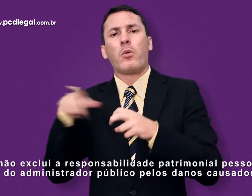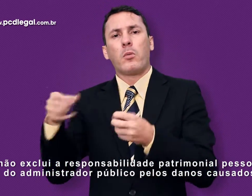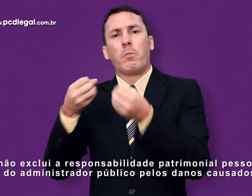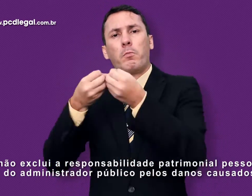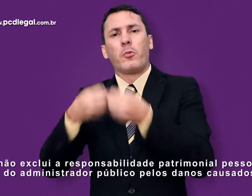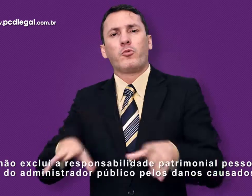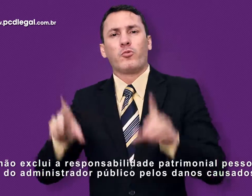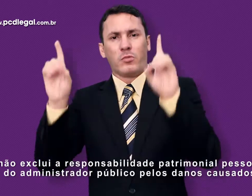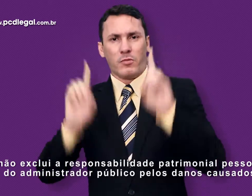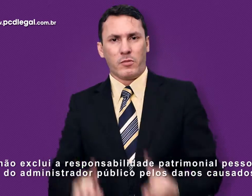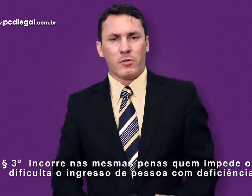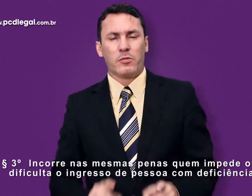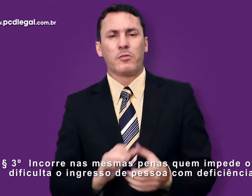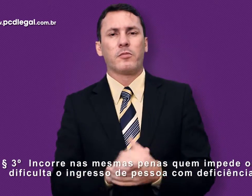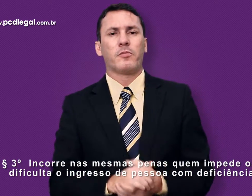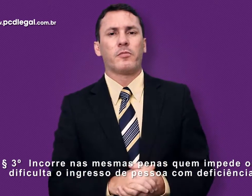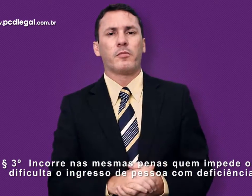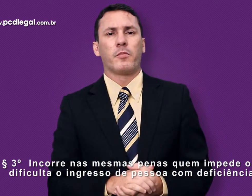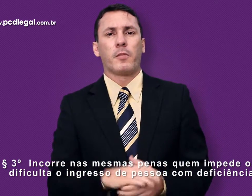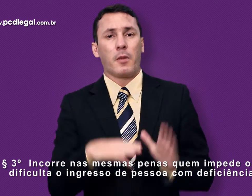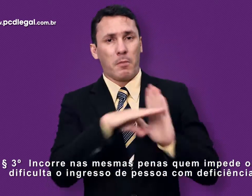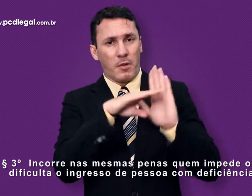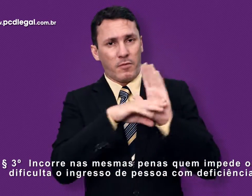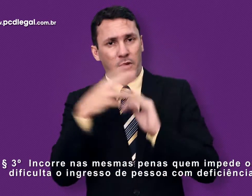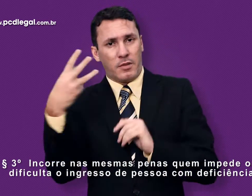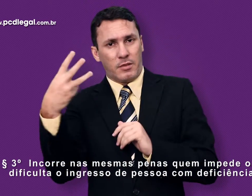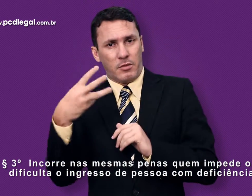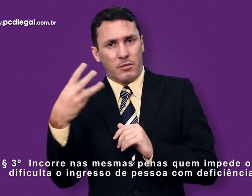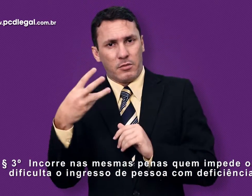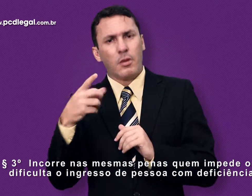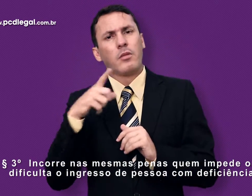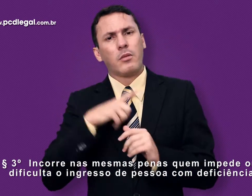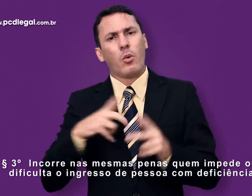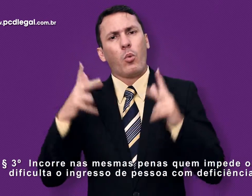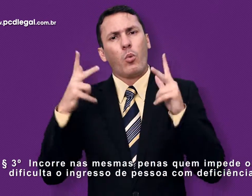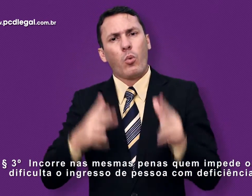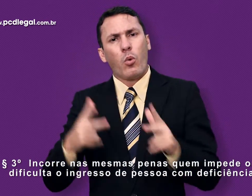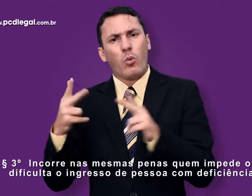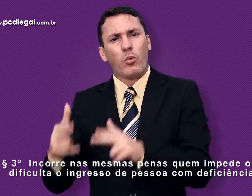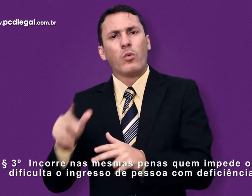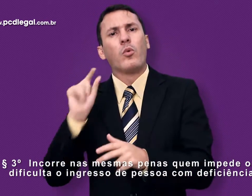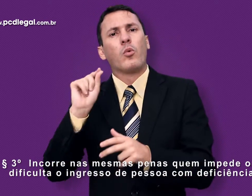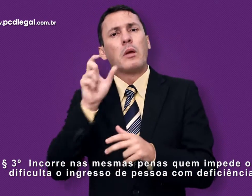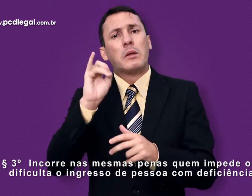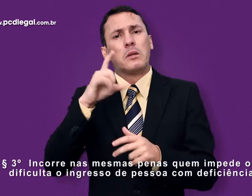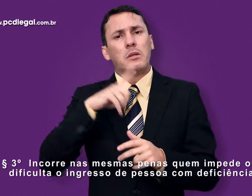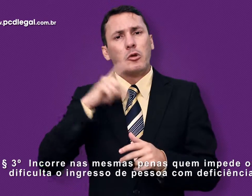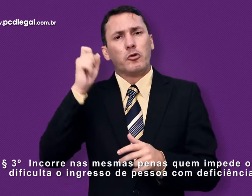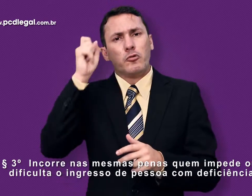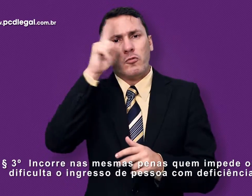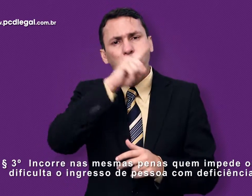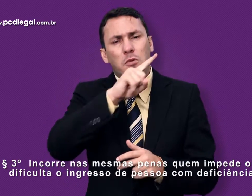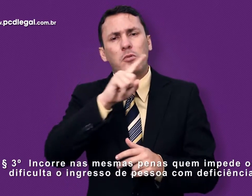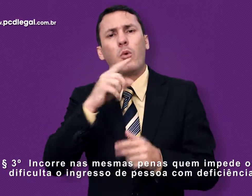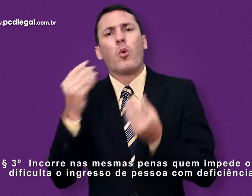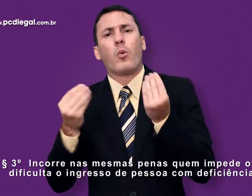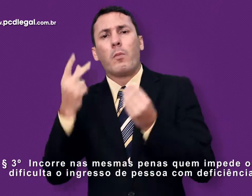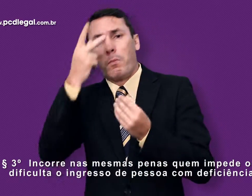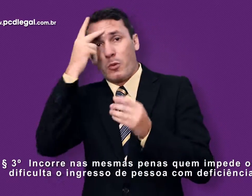danos causados. Parágrafo 3º. Incorre nas mesmas penas quem impede ou dificulta o ingresso de pessoa